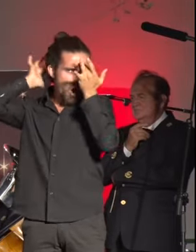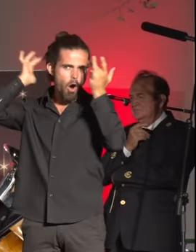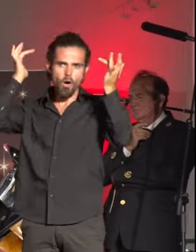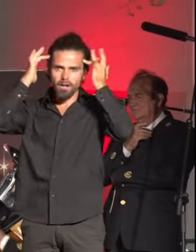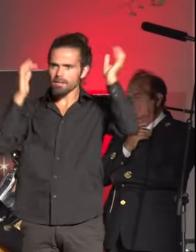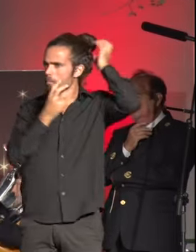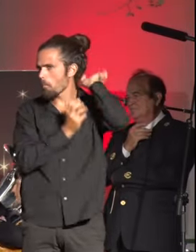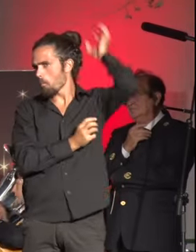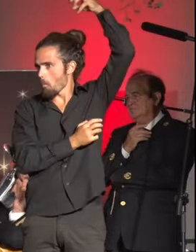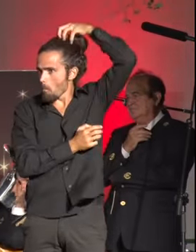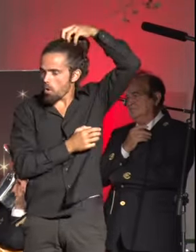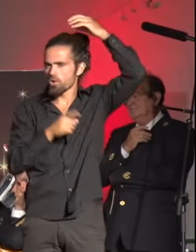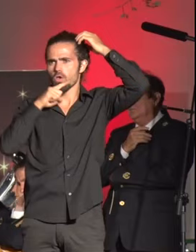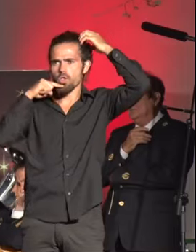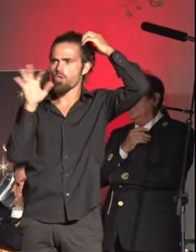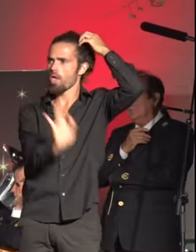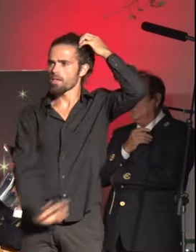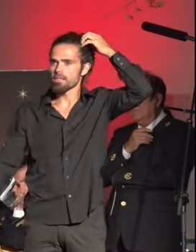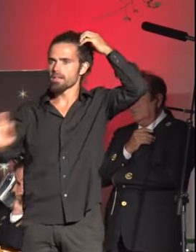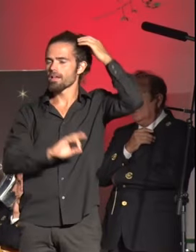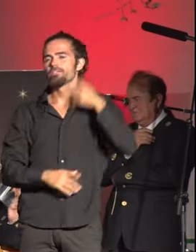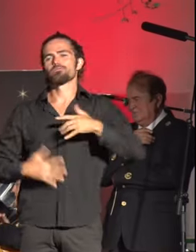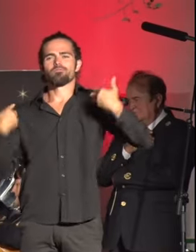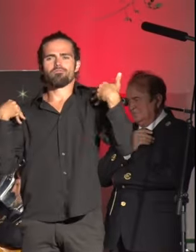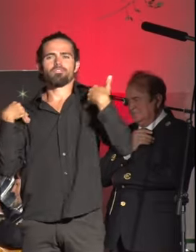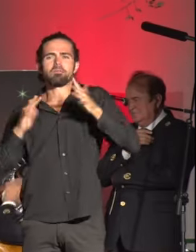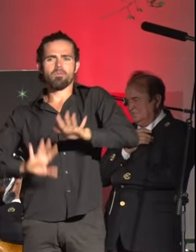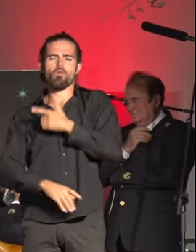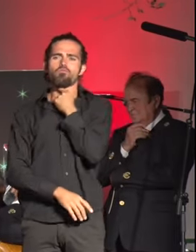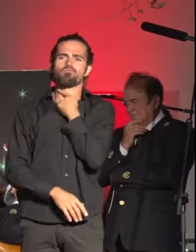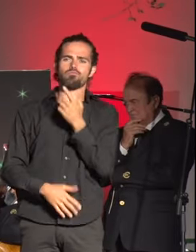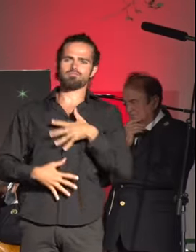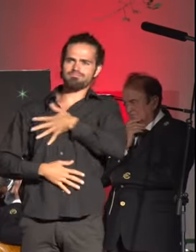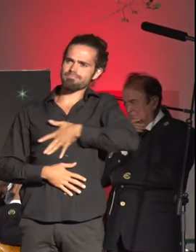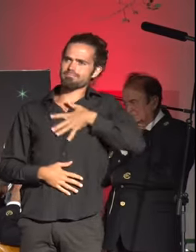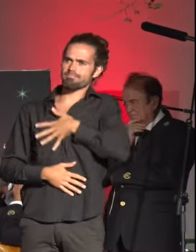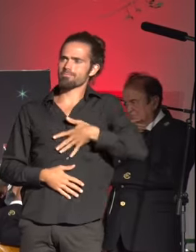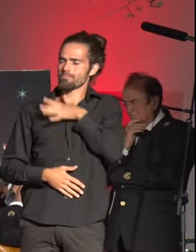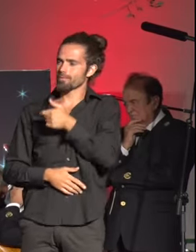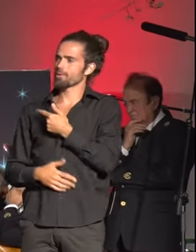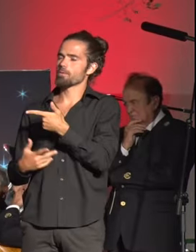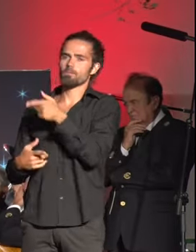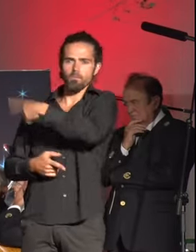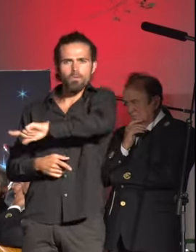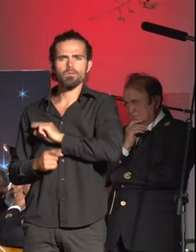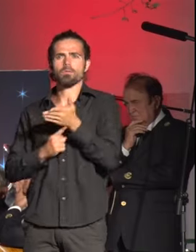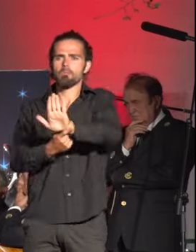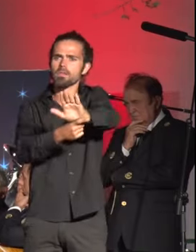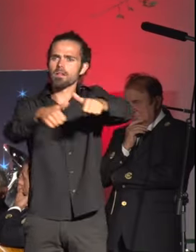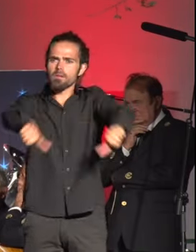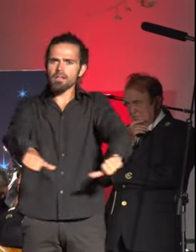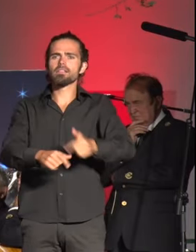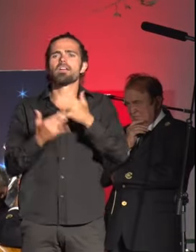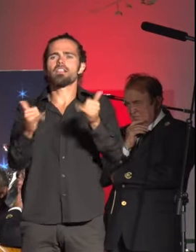nada duele, todo se sufre con gusto, ¿no?, con tal de poder representar a Albacete y de vivir la feria de una manera tan intensa